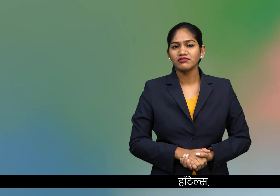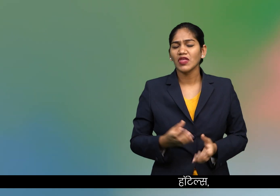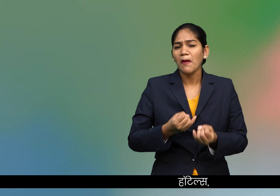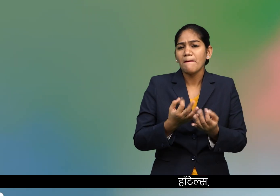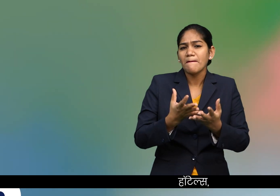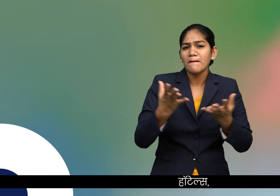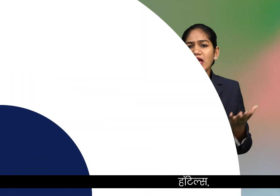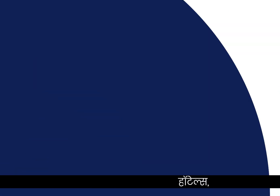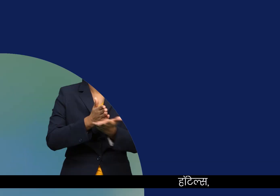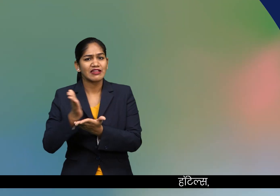हॉटेल्स,